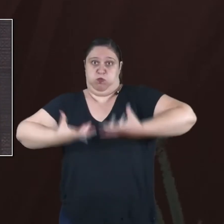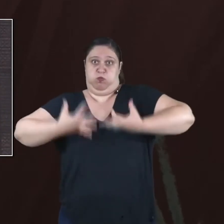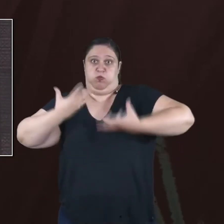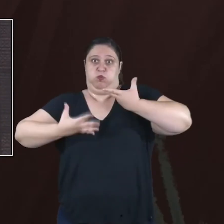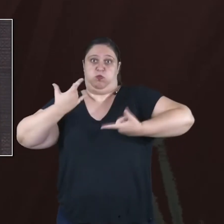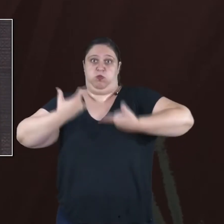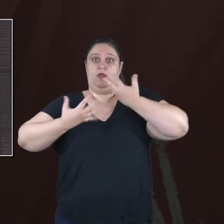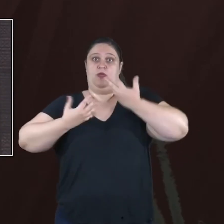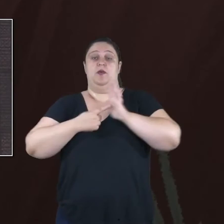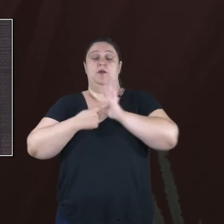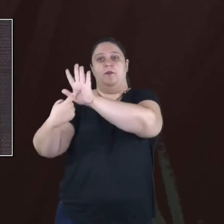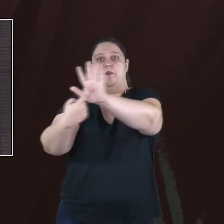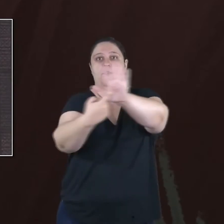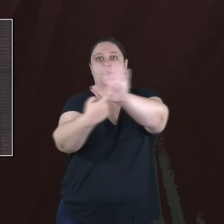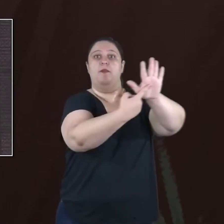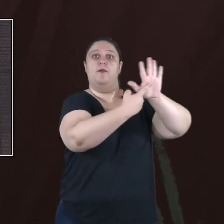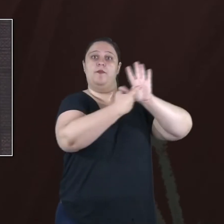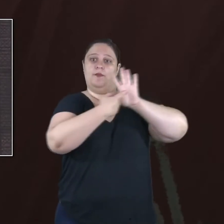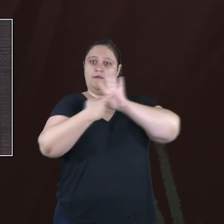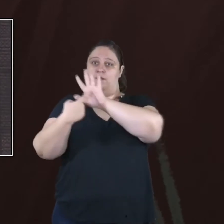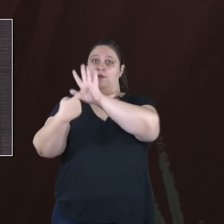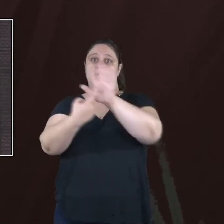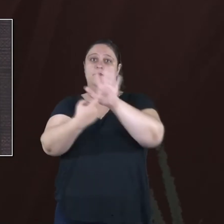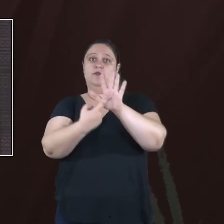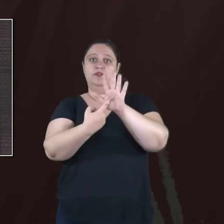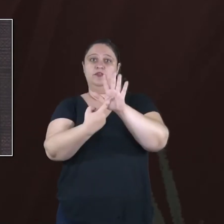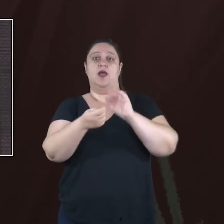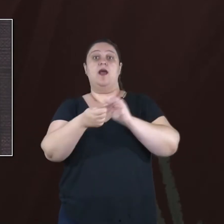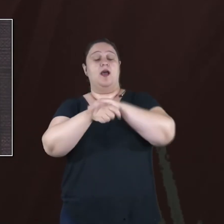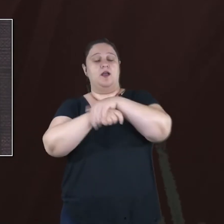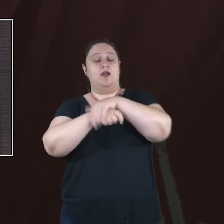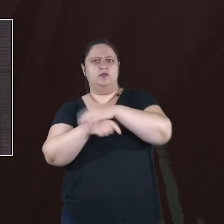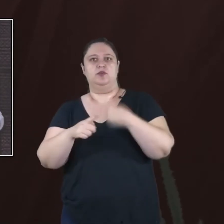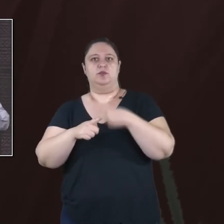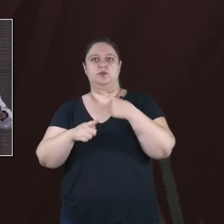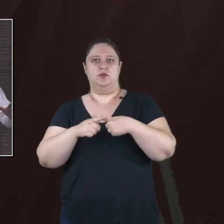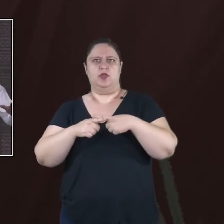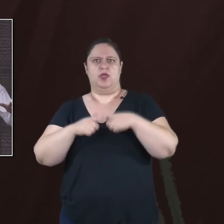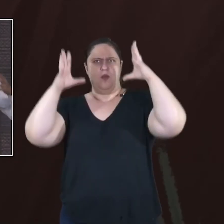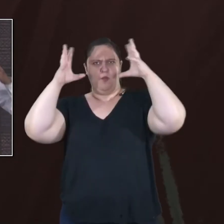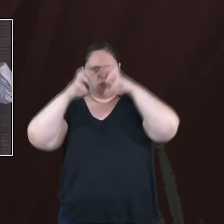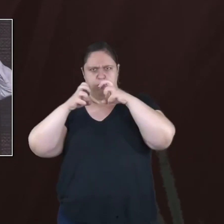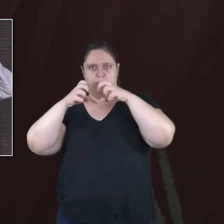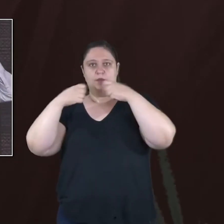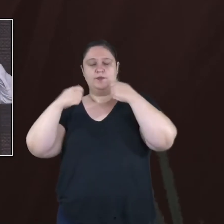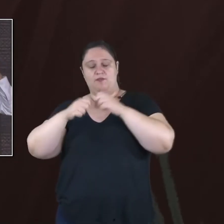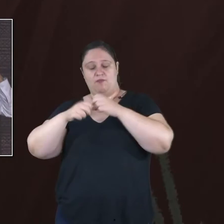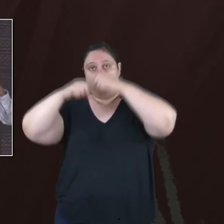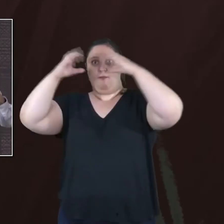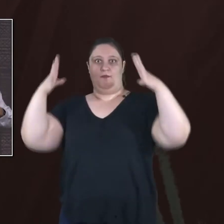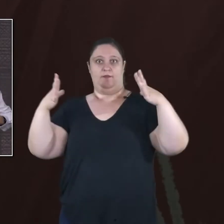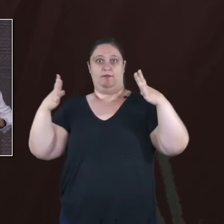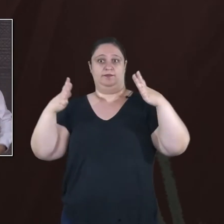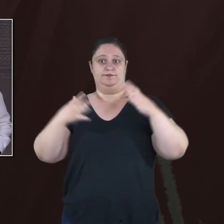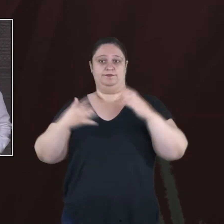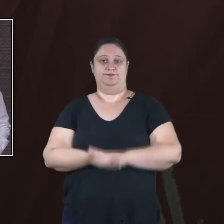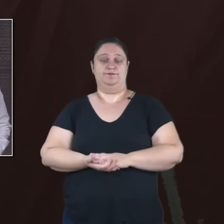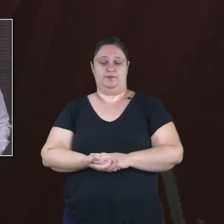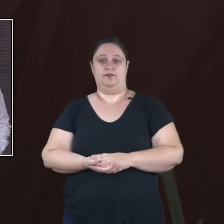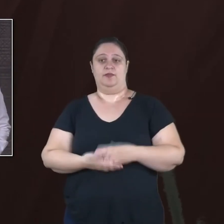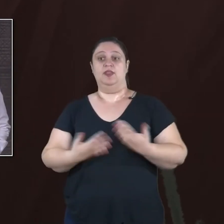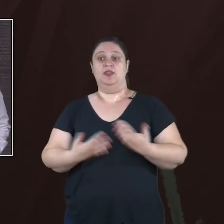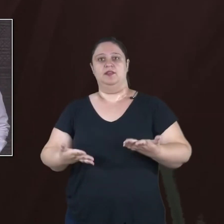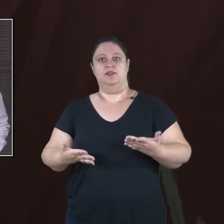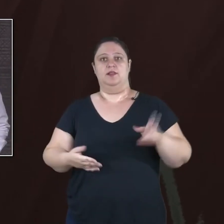praças para iluminação pública de noite. Os cristãos eram vestidos de